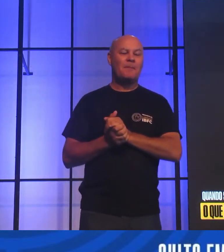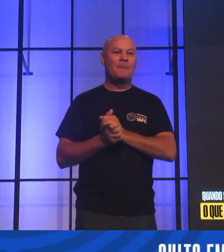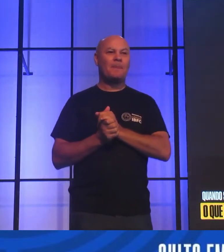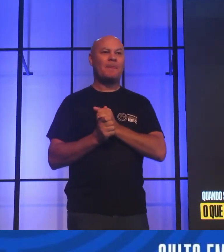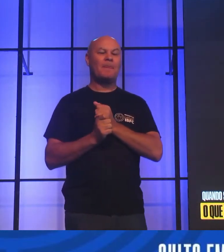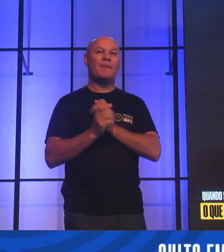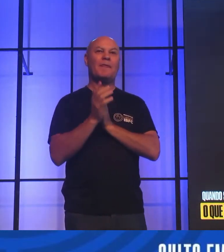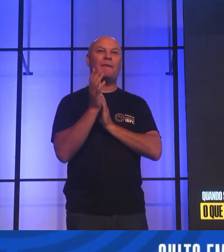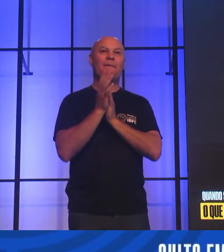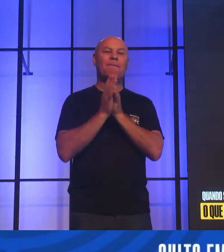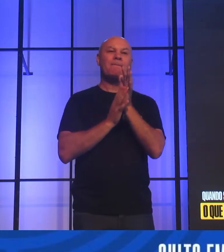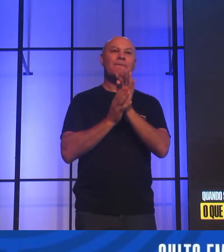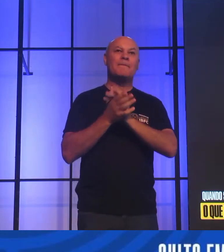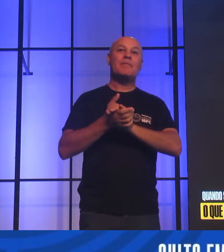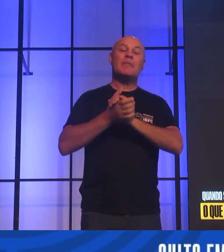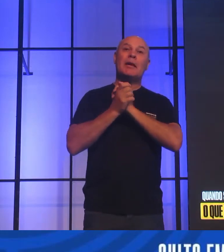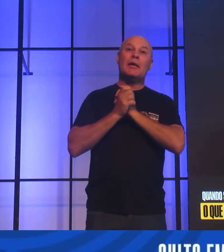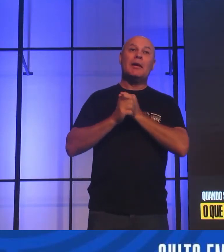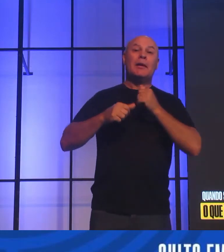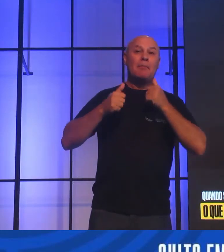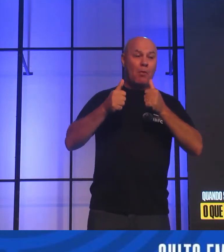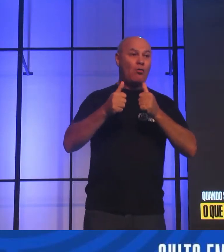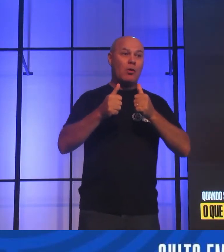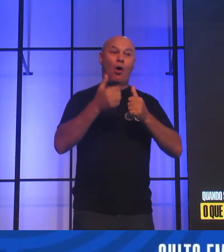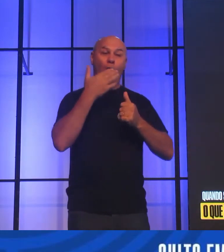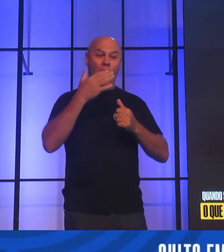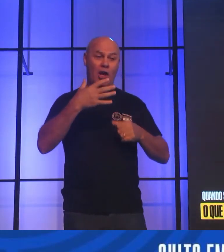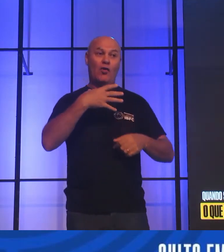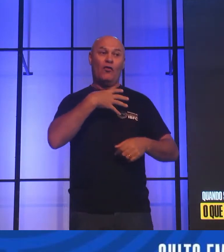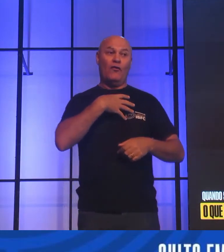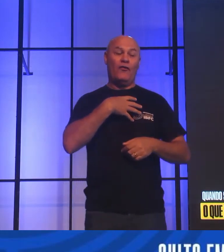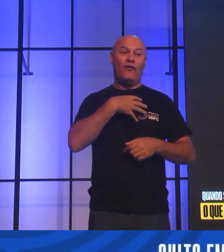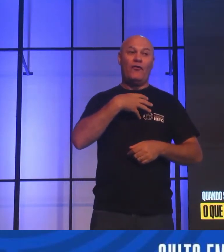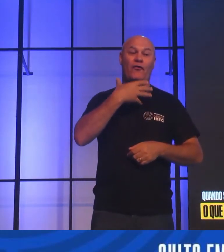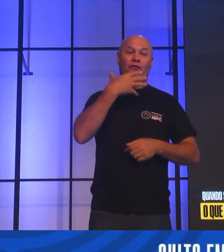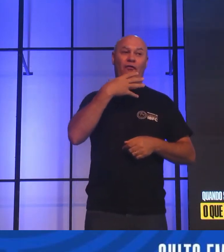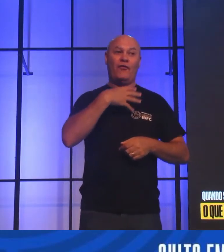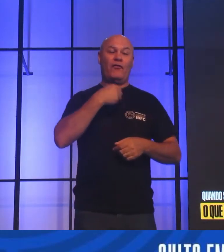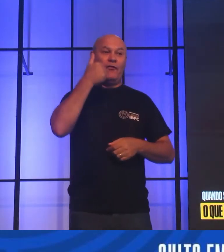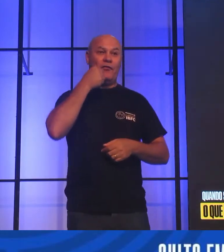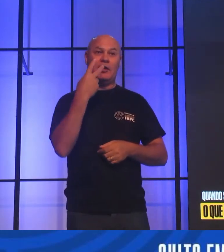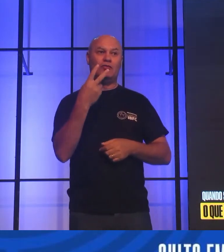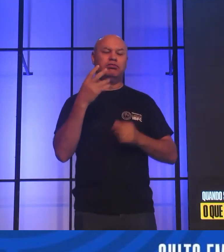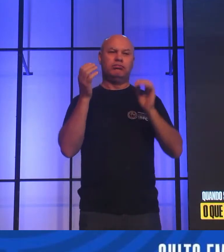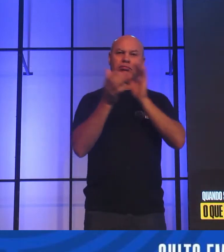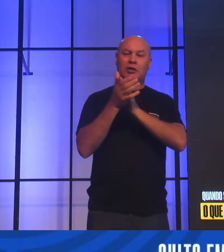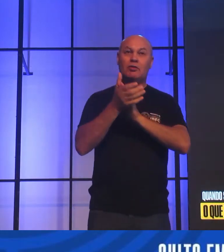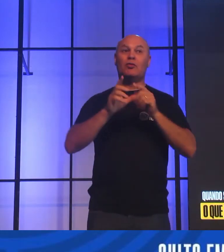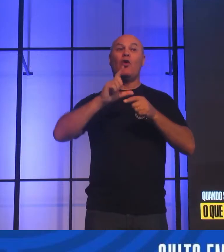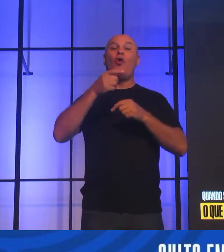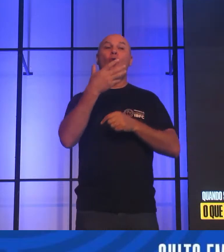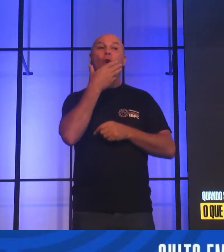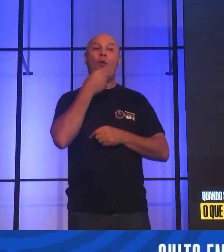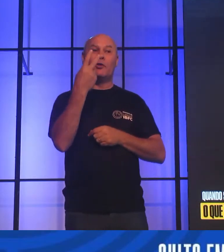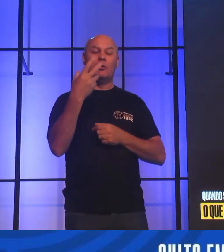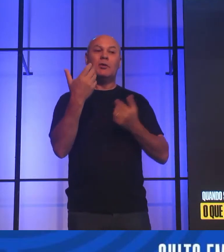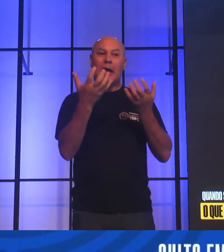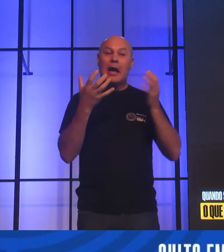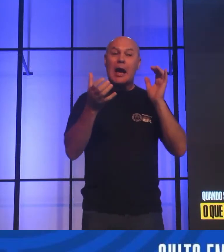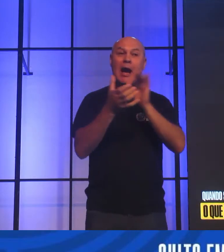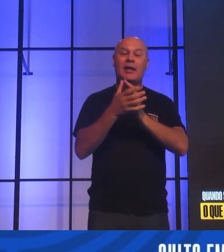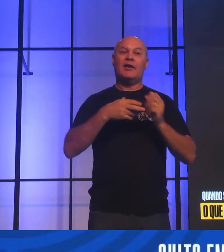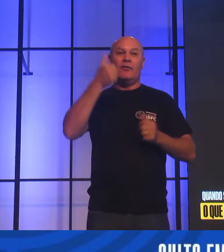e conversaram comigo, e hoje são meus genros, são casados, são uma bênção. Mas antes deles houve outros, que quando vinham